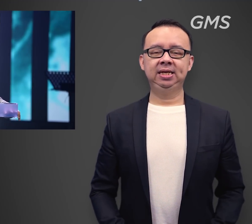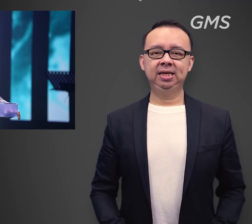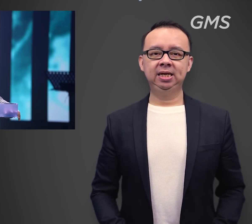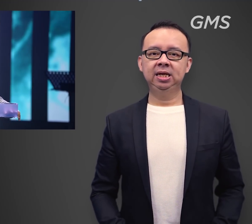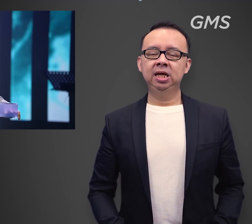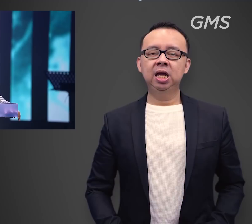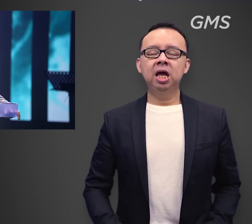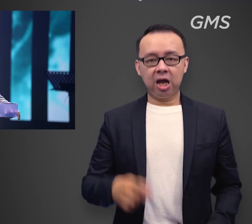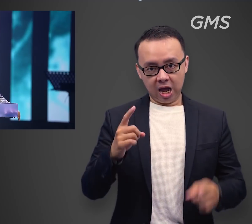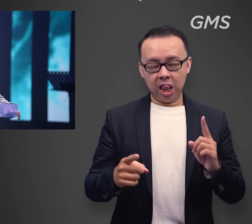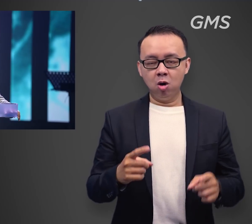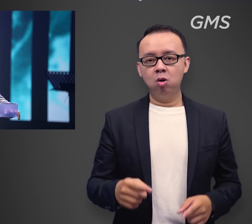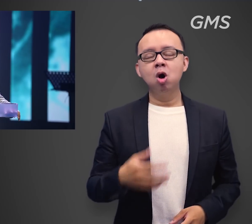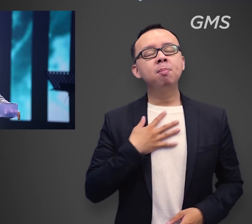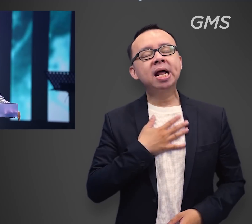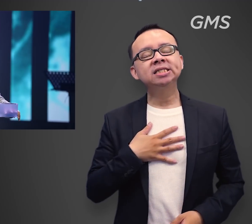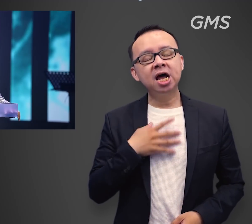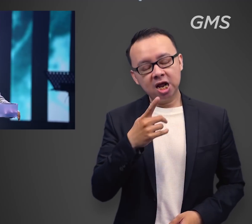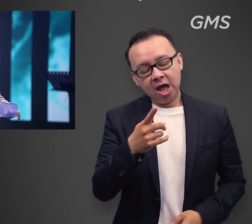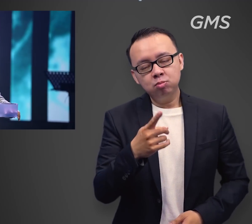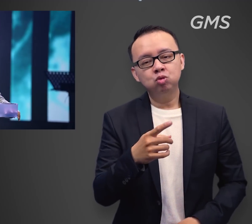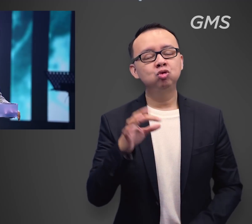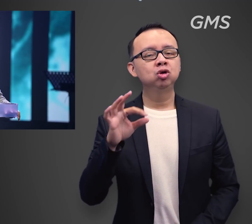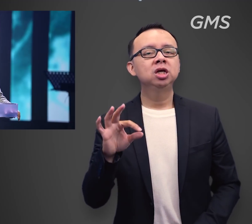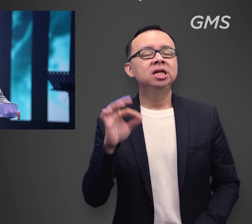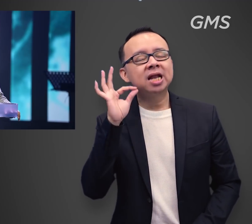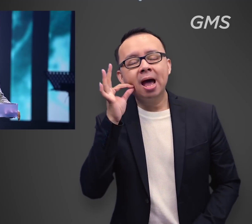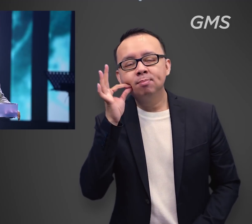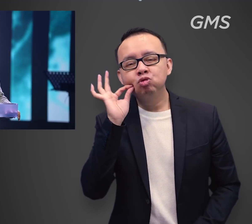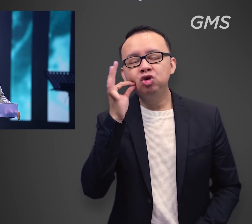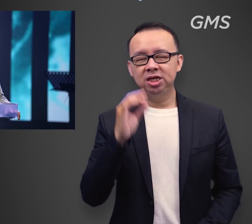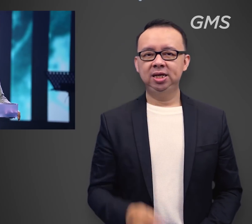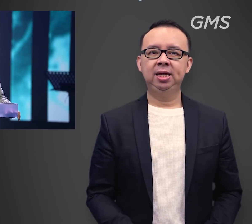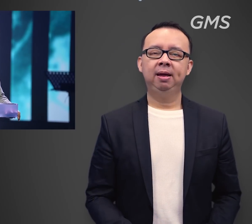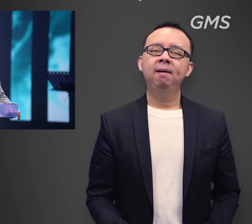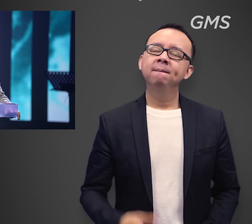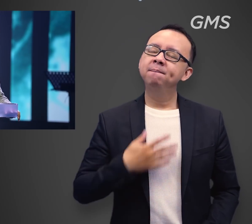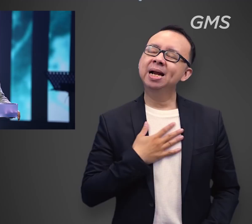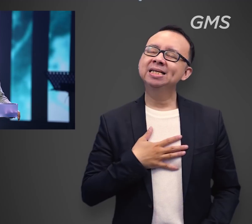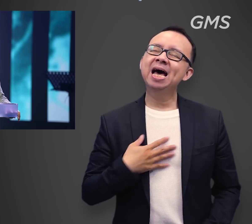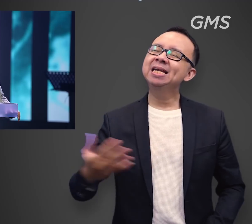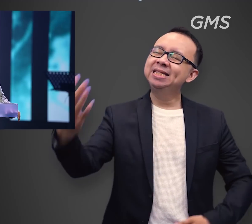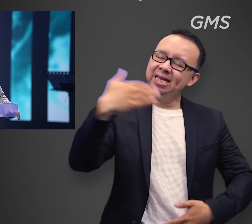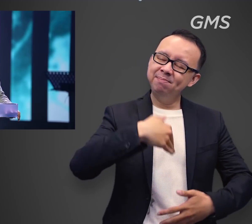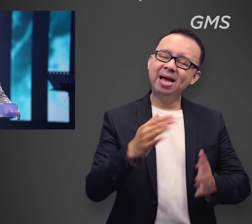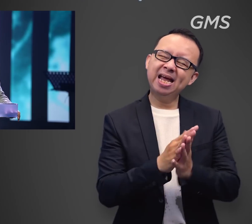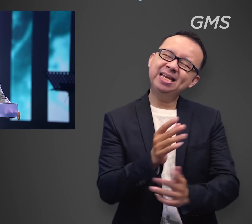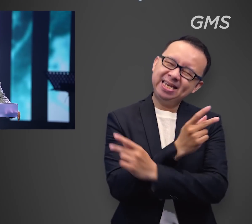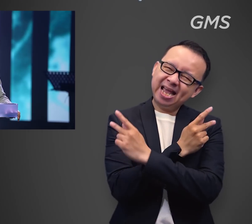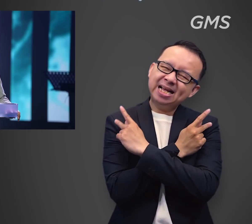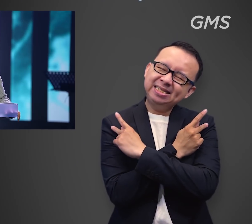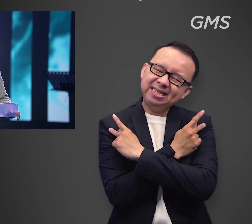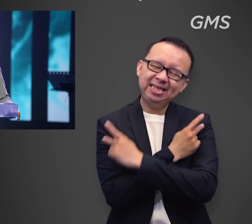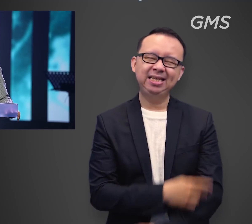perasaan terampuni. Maka banyak orang gara-gara perasaan terampuni, perasaan diterima, perasaan dikasihi,